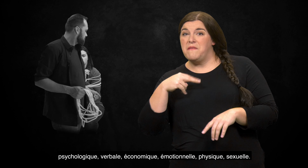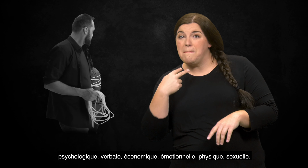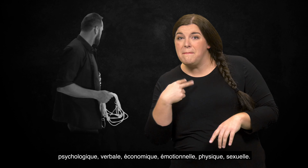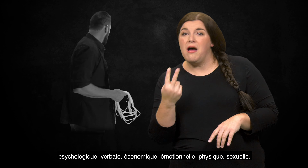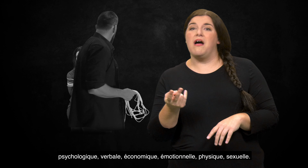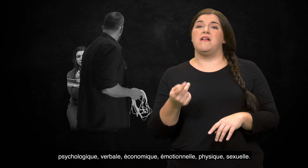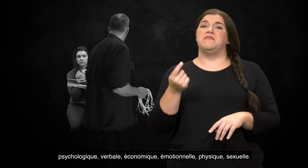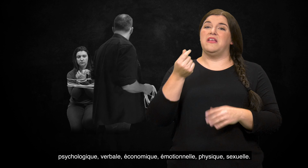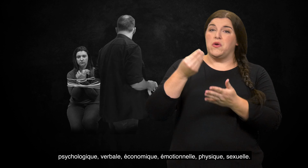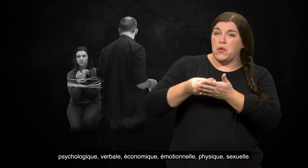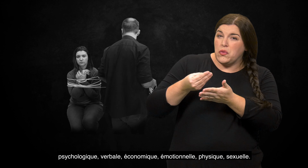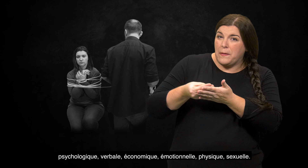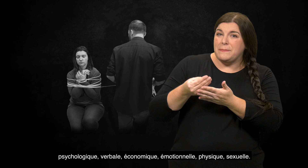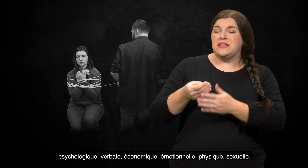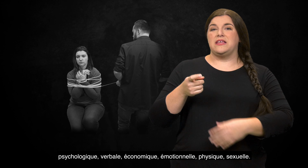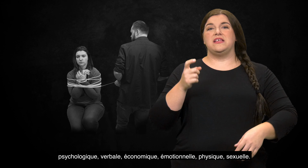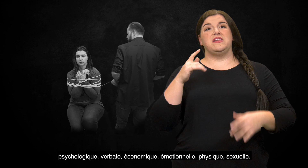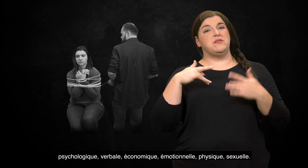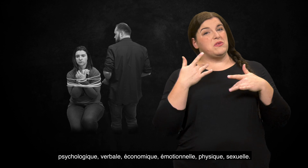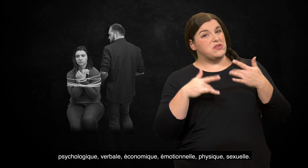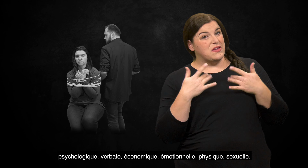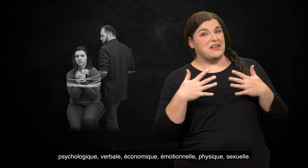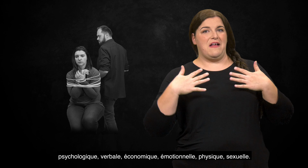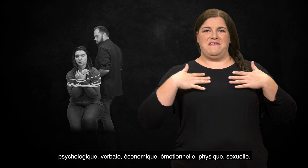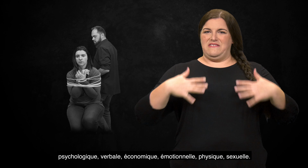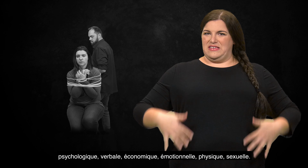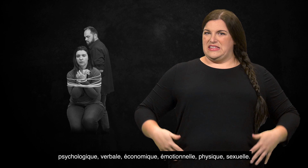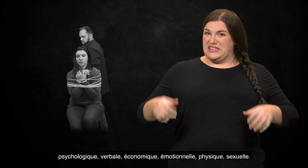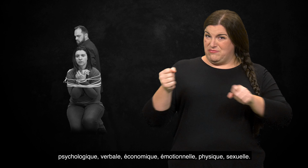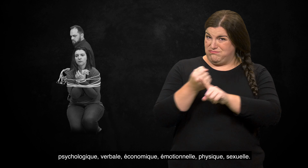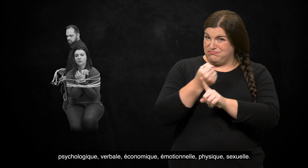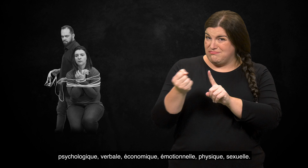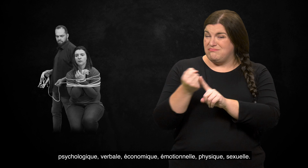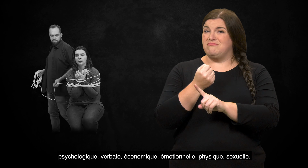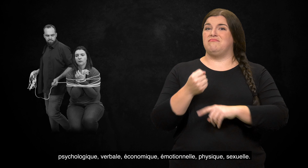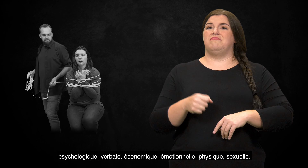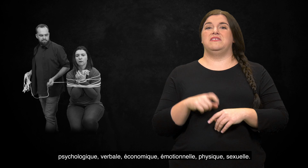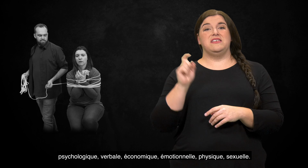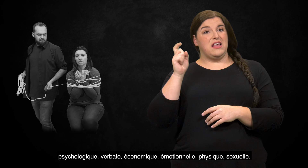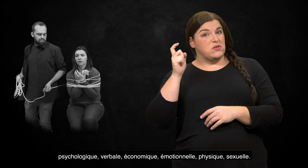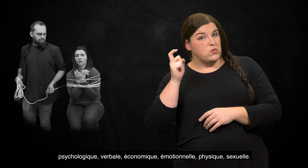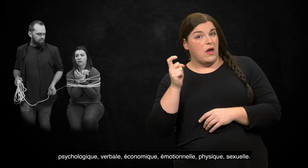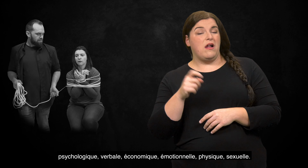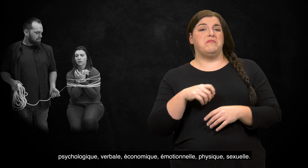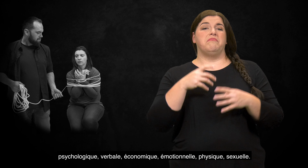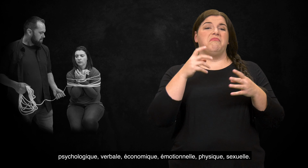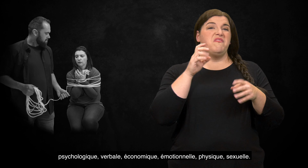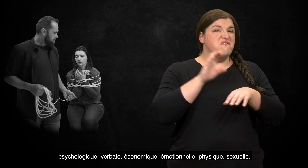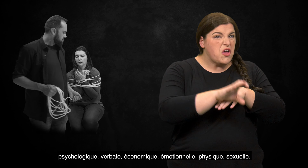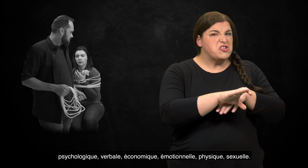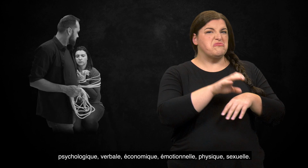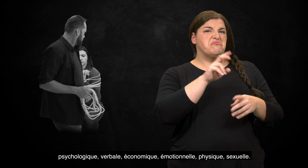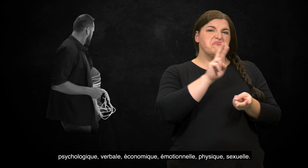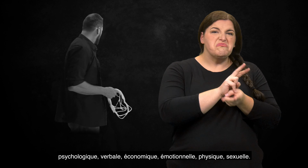Psychologique, verbal, économique, émotionnel, physique, sexuel.